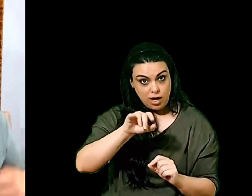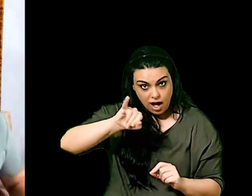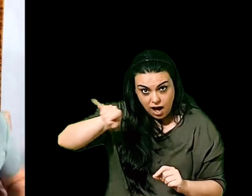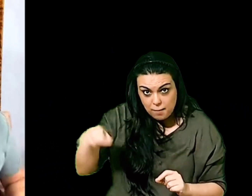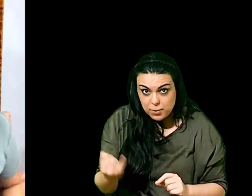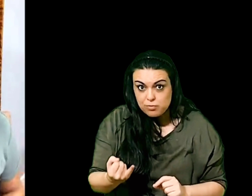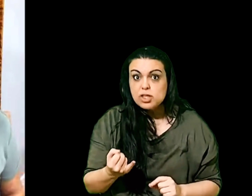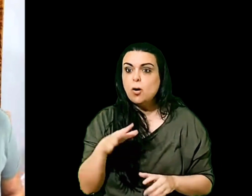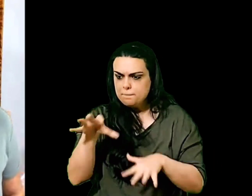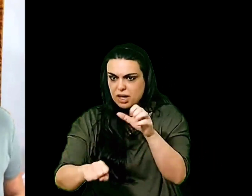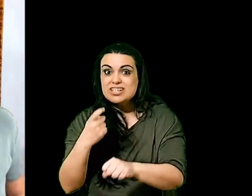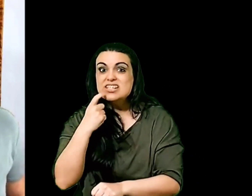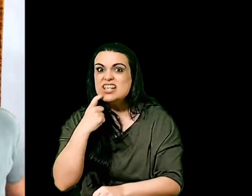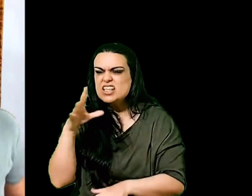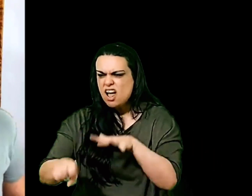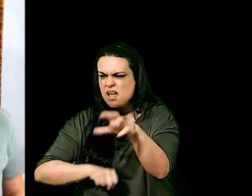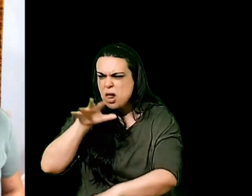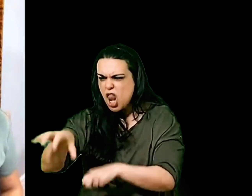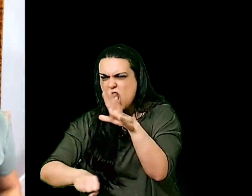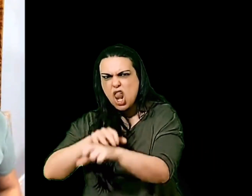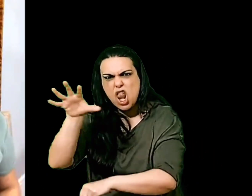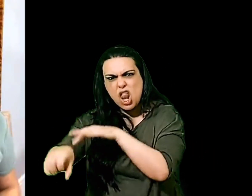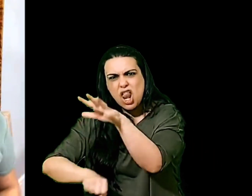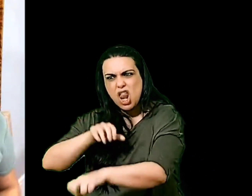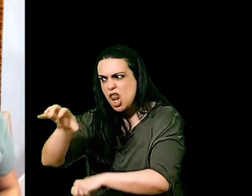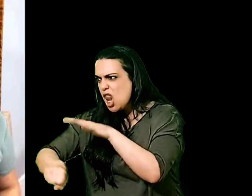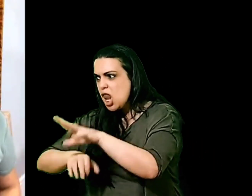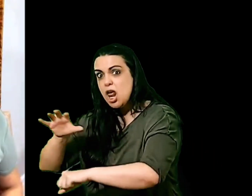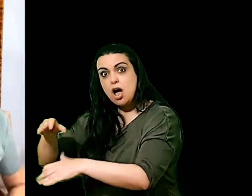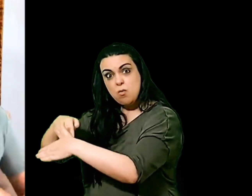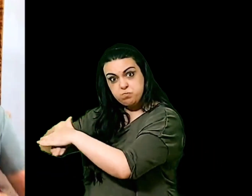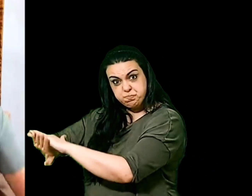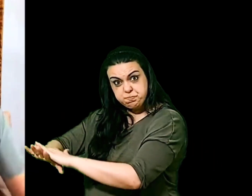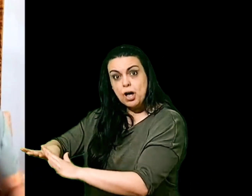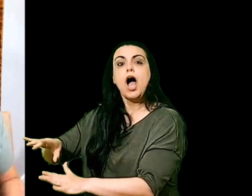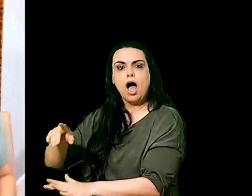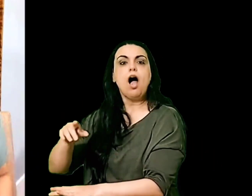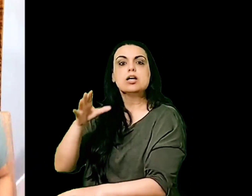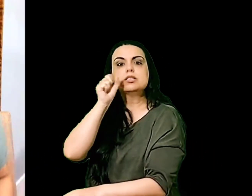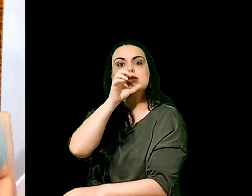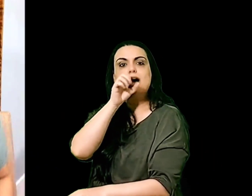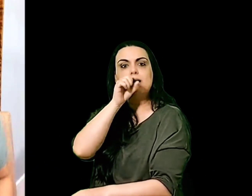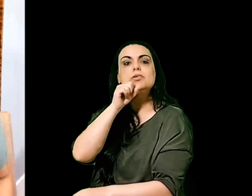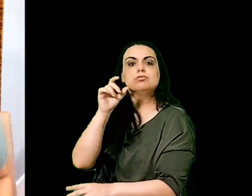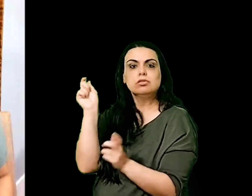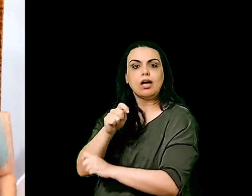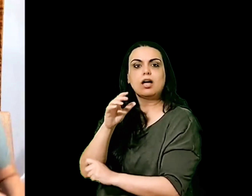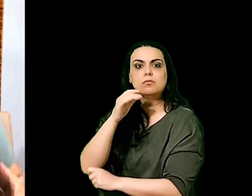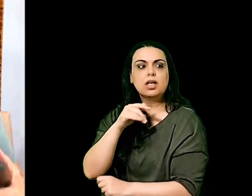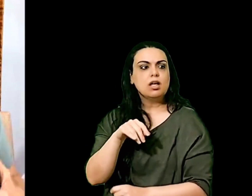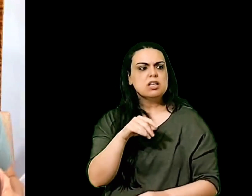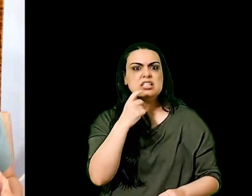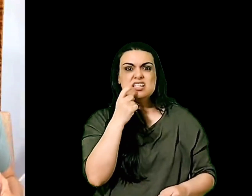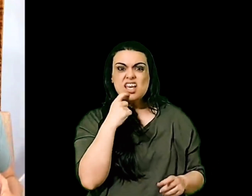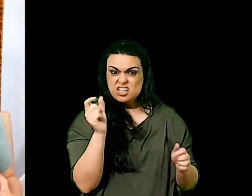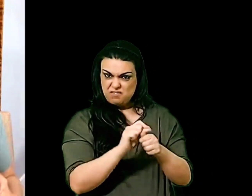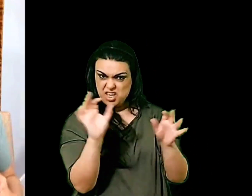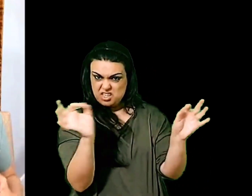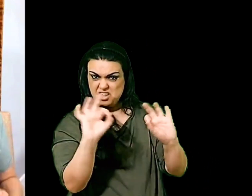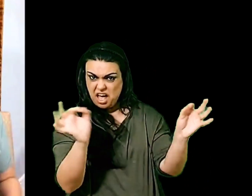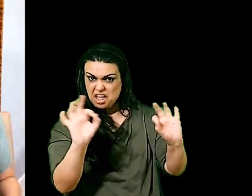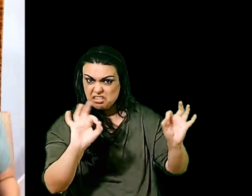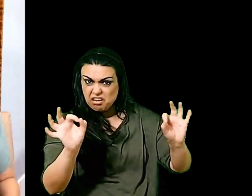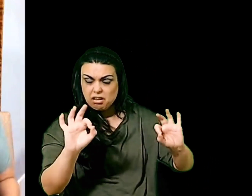ia comer quem soube aproveitar a oportunidade. Pegaram então a porção dobrada,